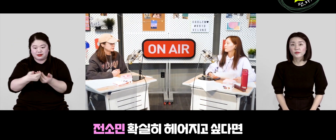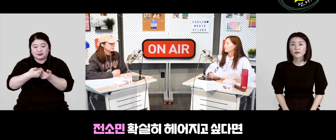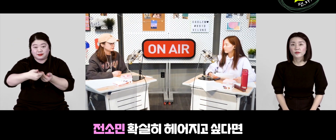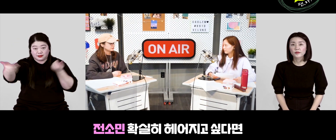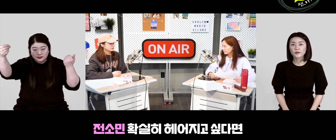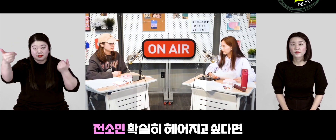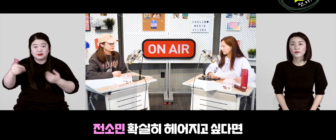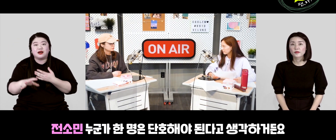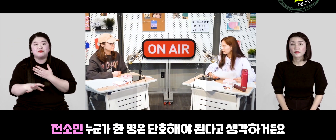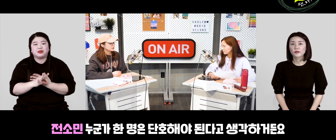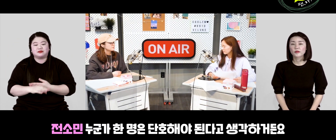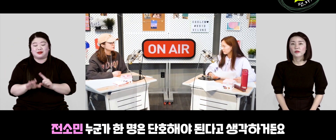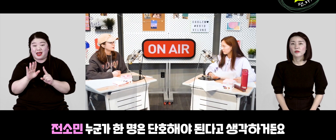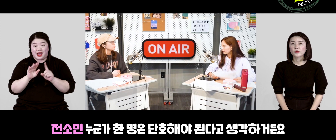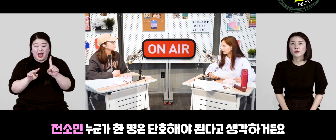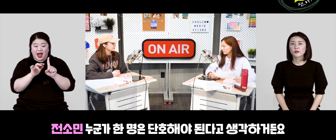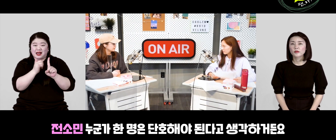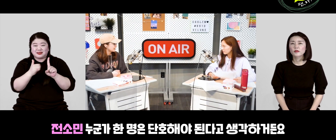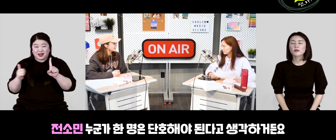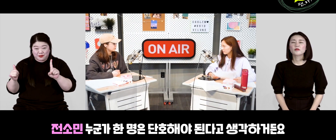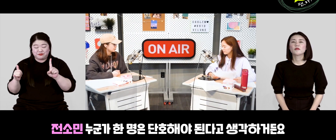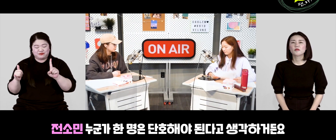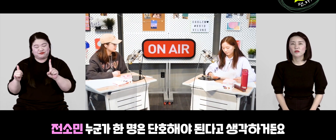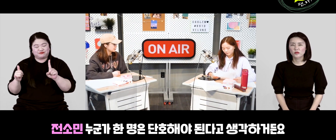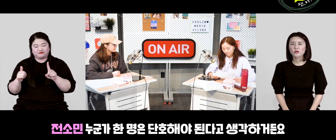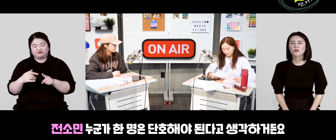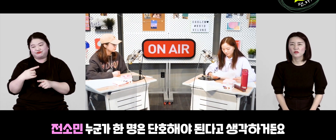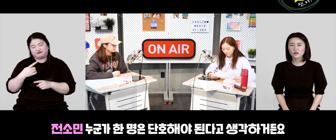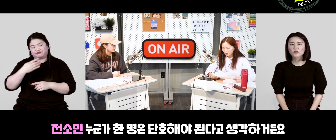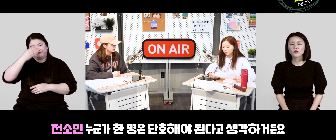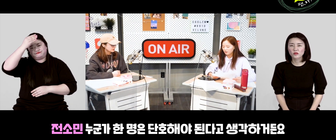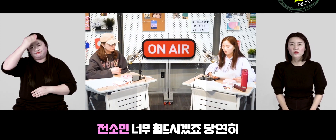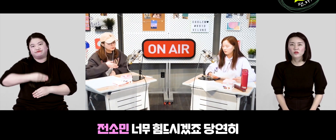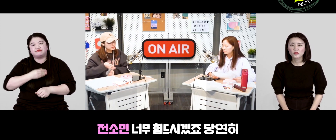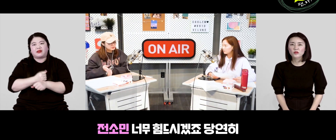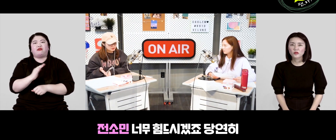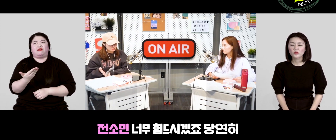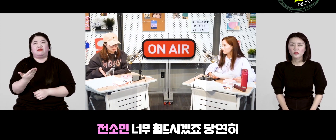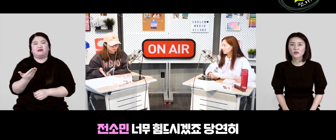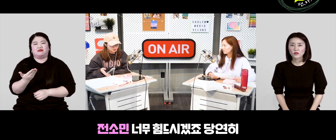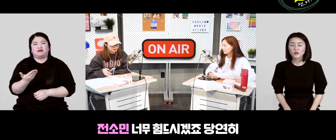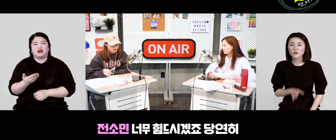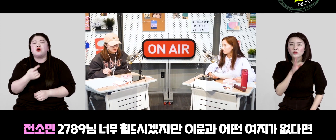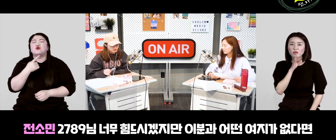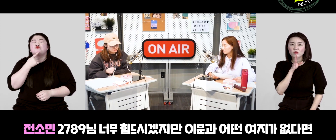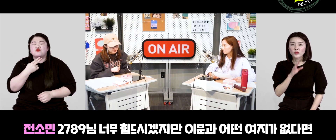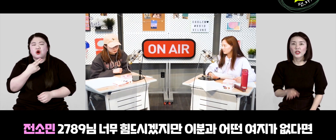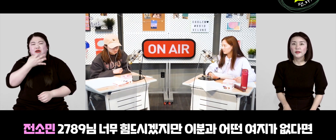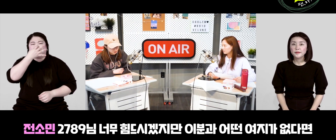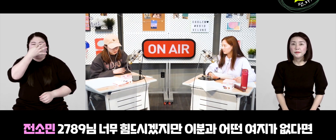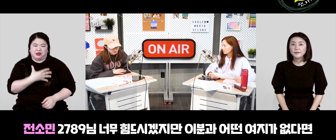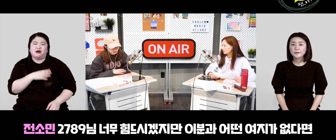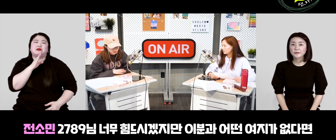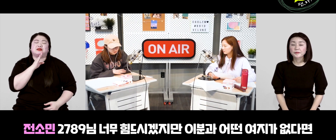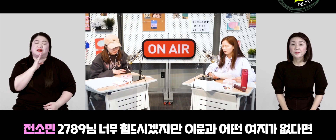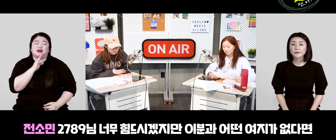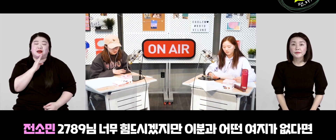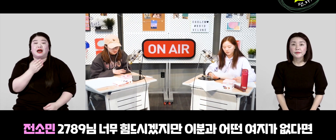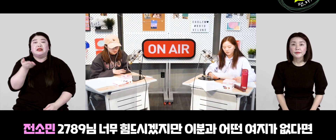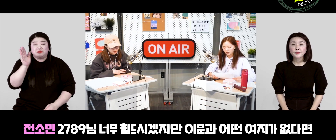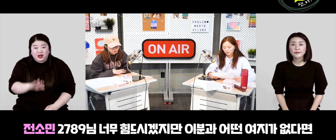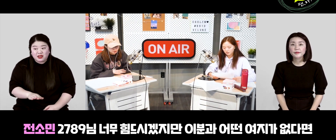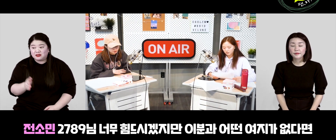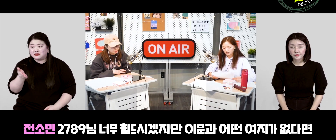헤어지고 싶다면 누군가 한 명은 단호해야 된다고 생각하거든요. 근데 너무 힘드시겠죠. 당연히 2789님 너무